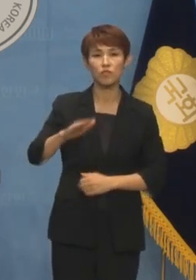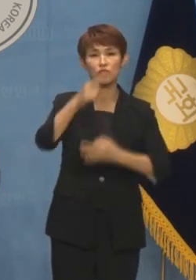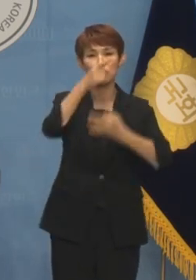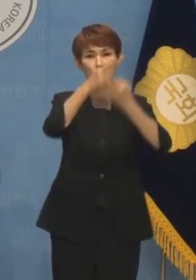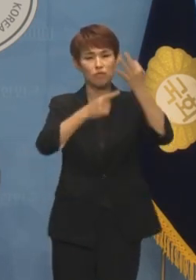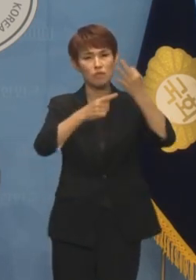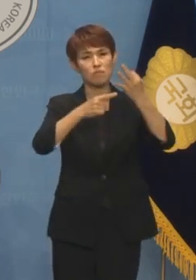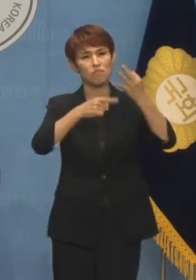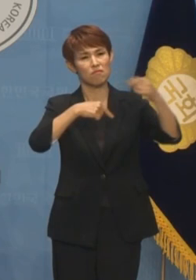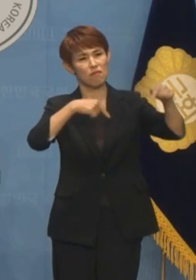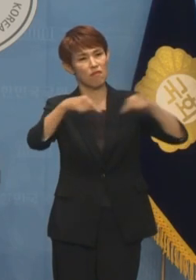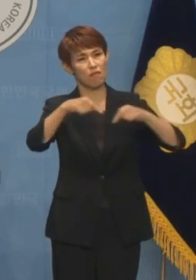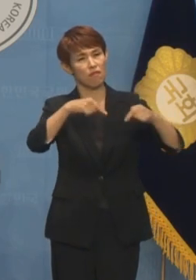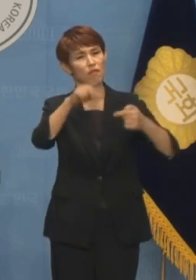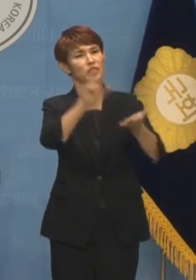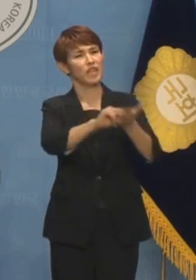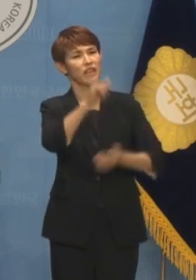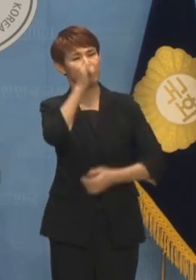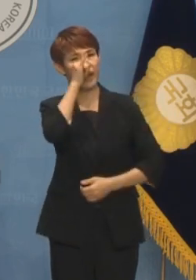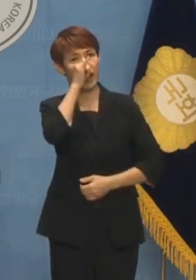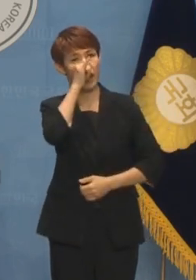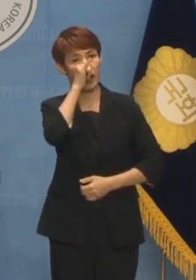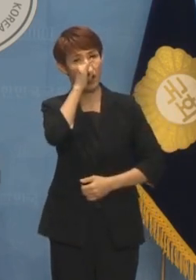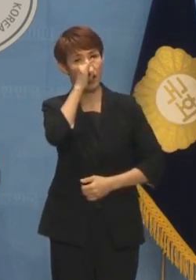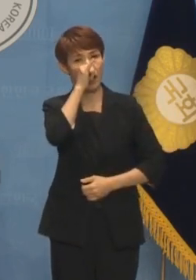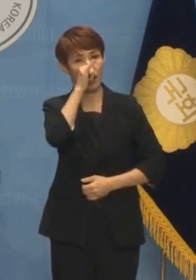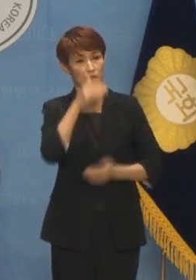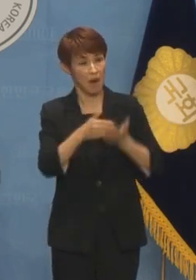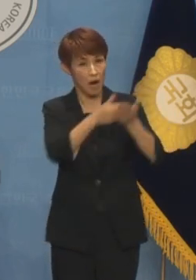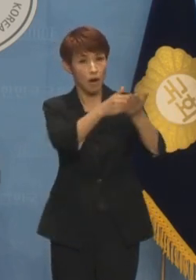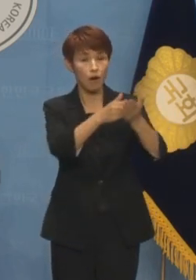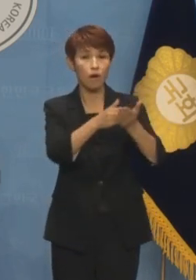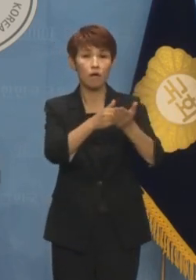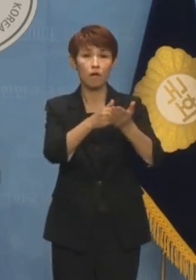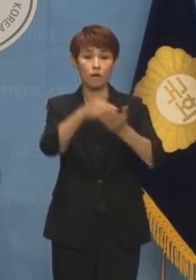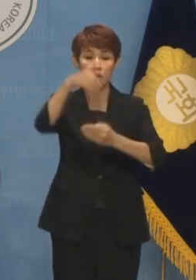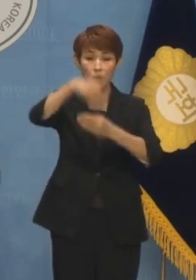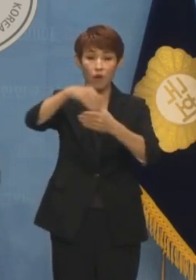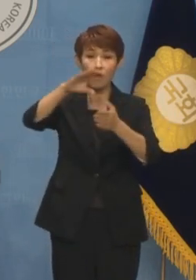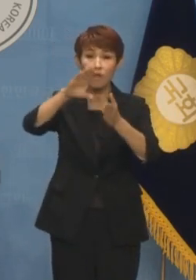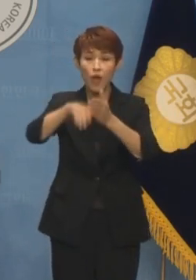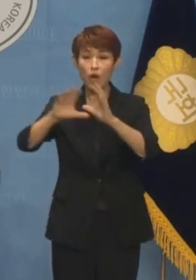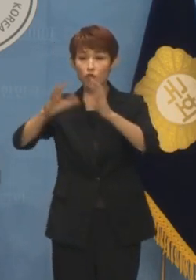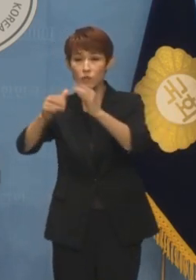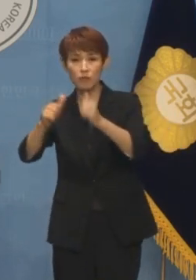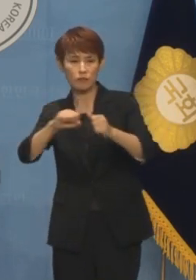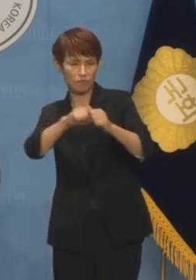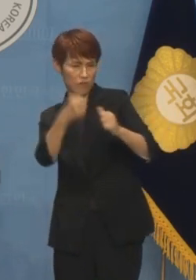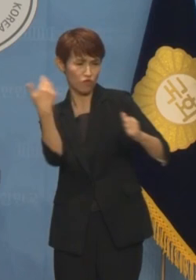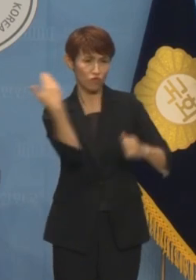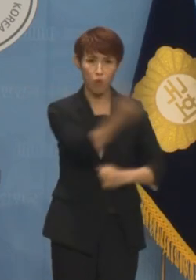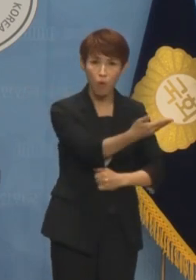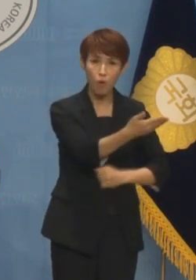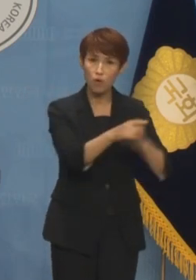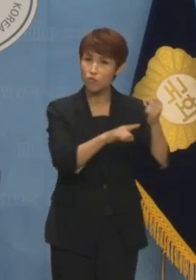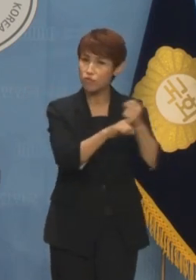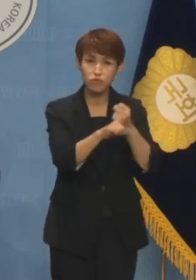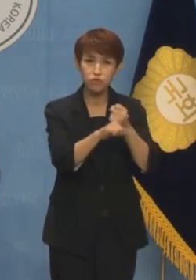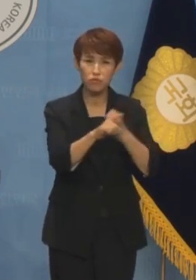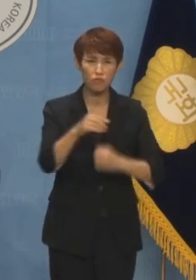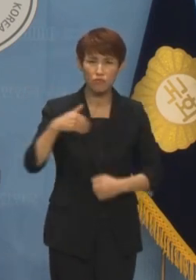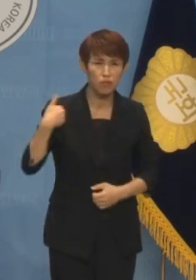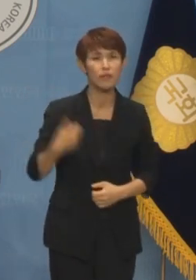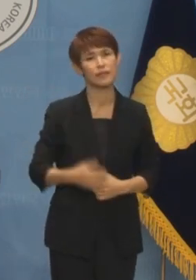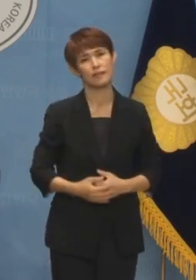운영을 지지하지 않는지, 왜 총선에서 국민께서 심판했는지 여전히